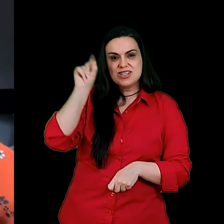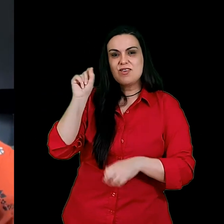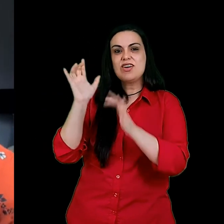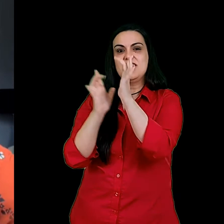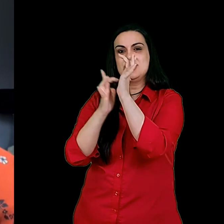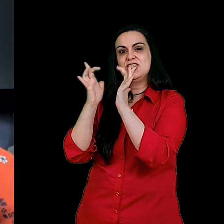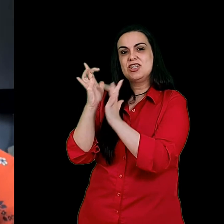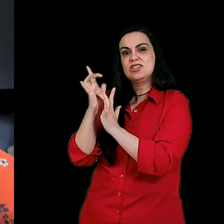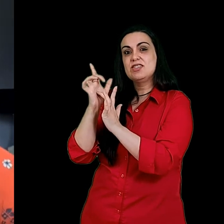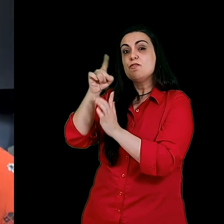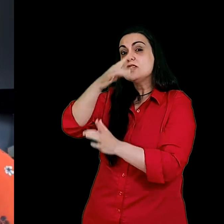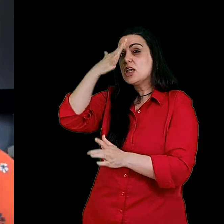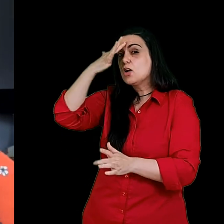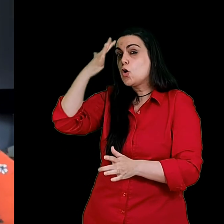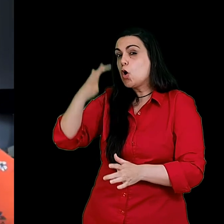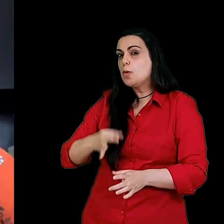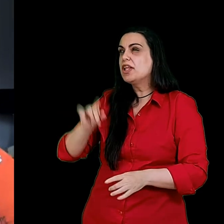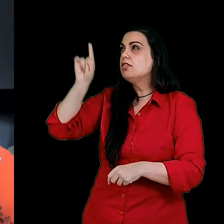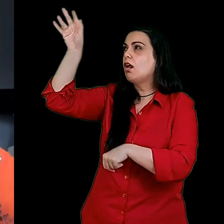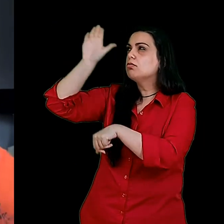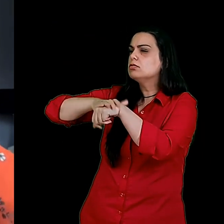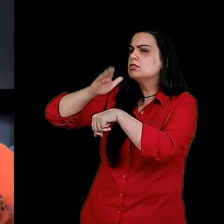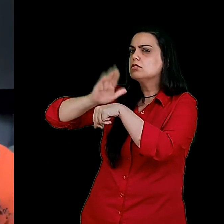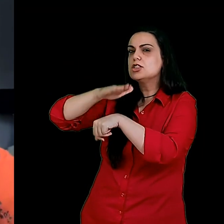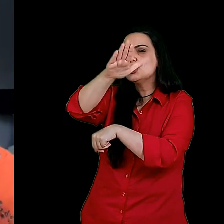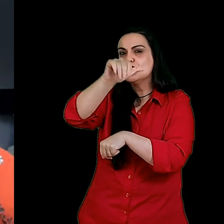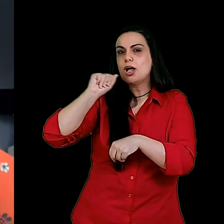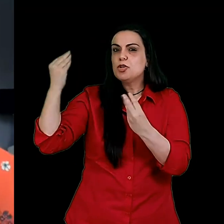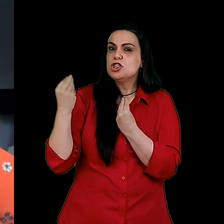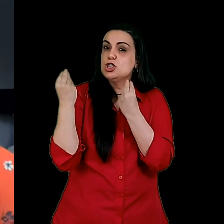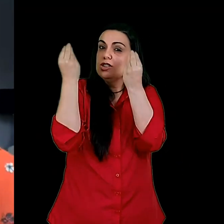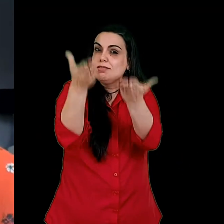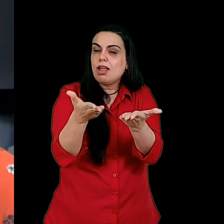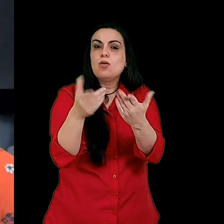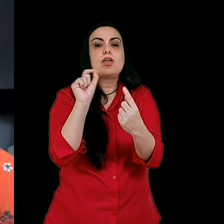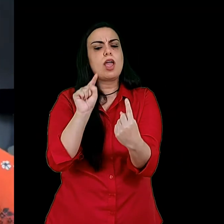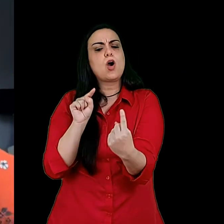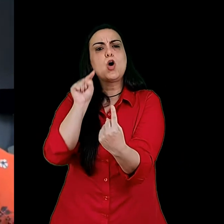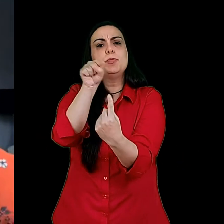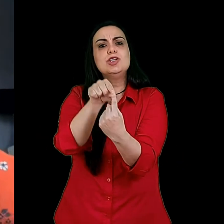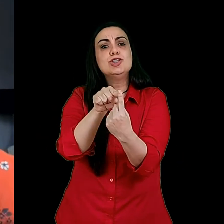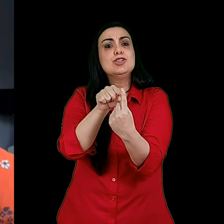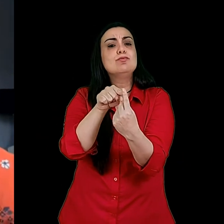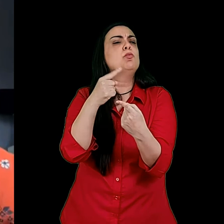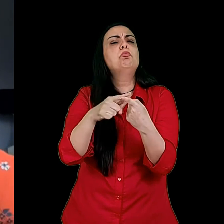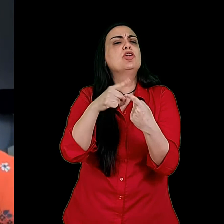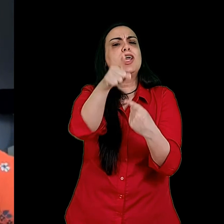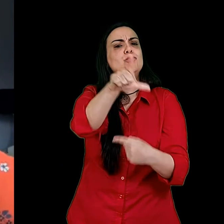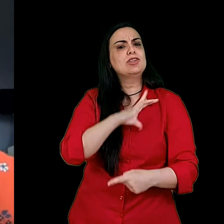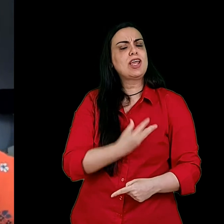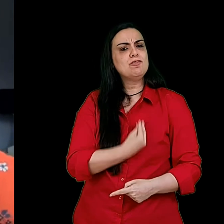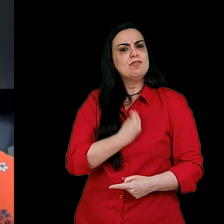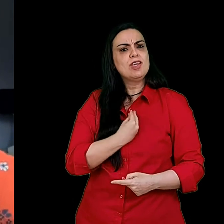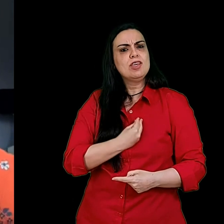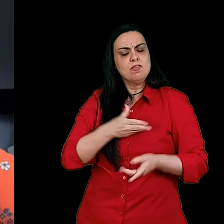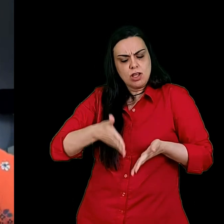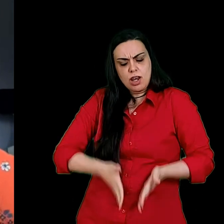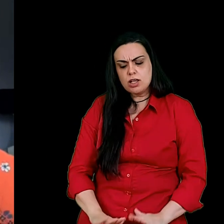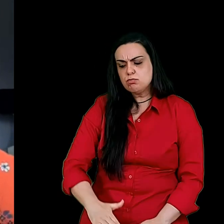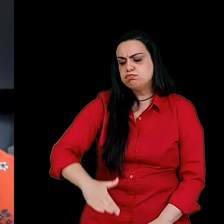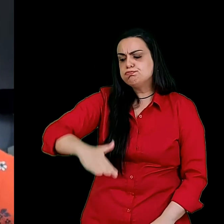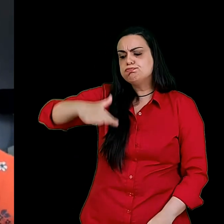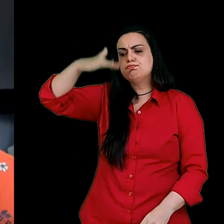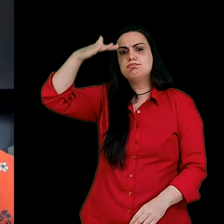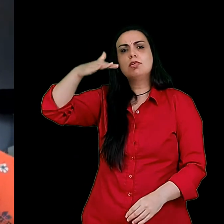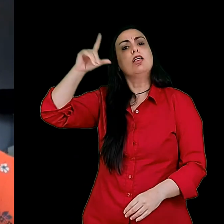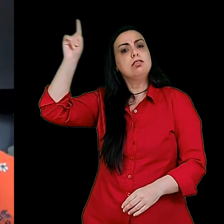É compreender a chamada e o propósito pelo qual ele te colocou no mundo, né? Então ela deu uma